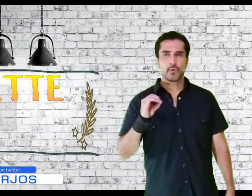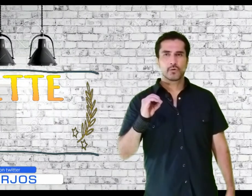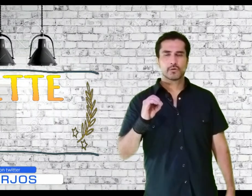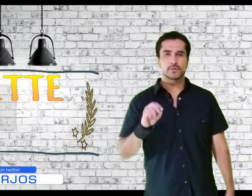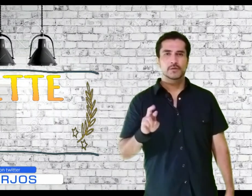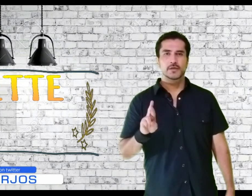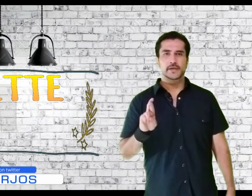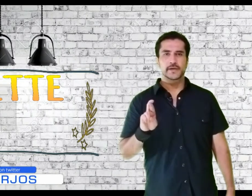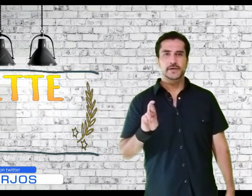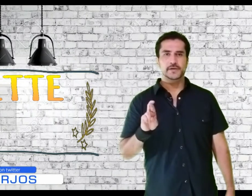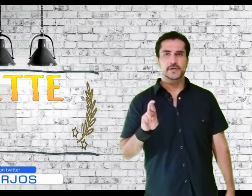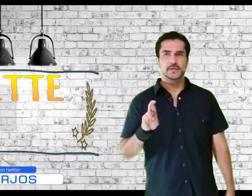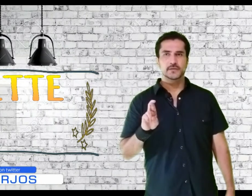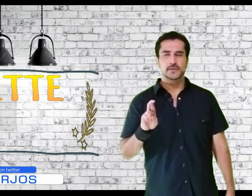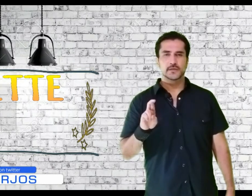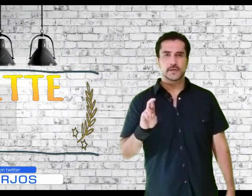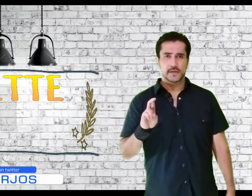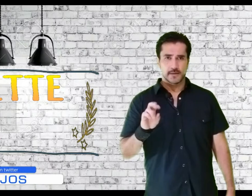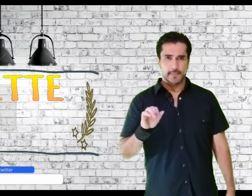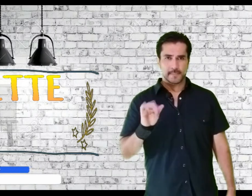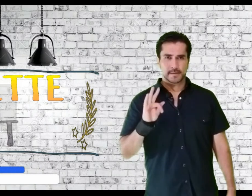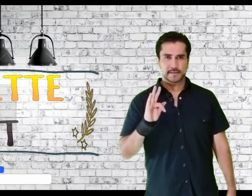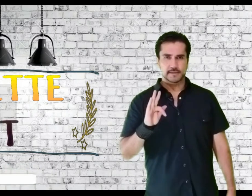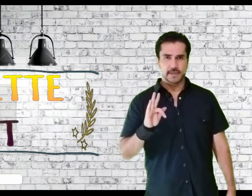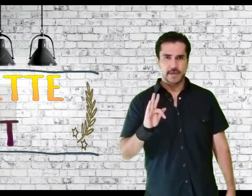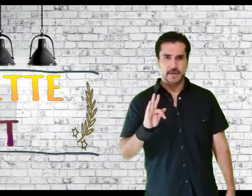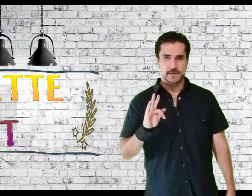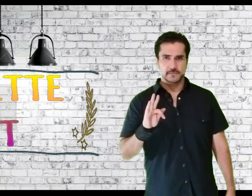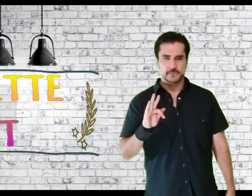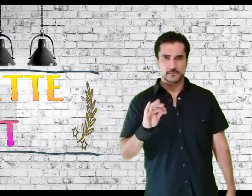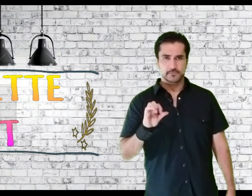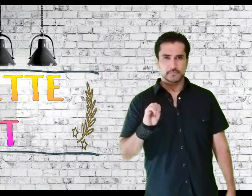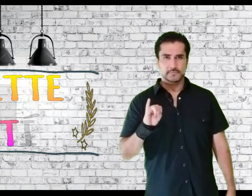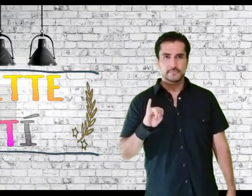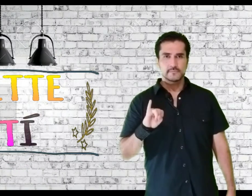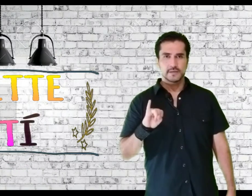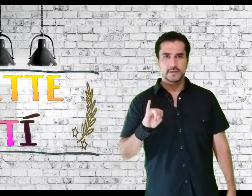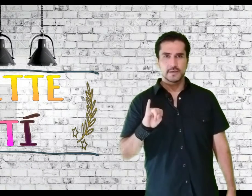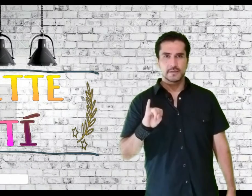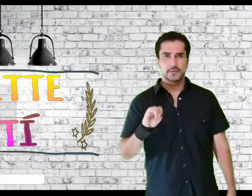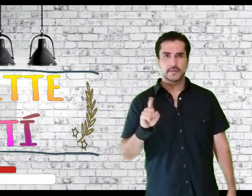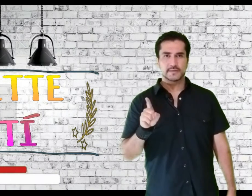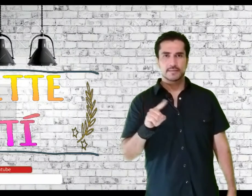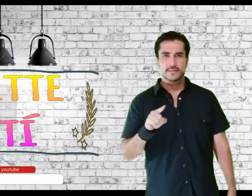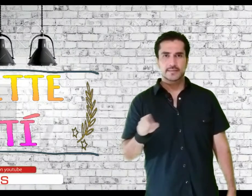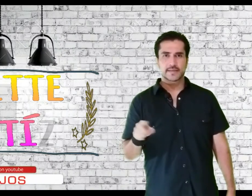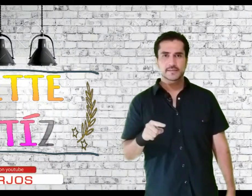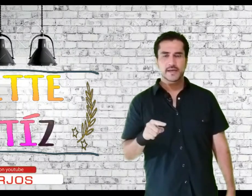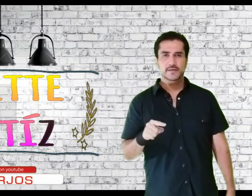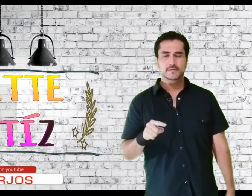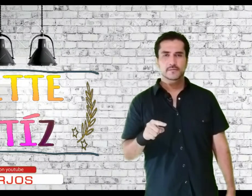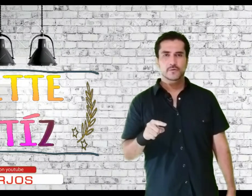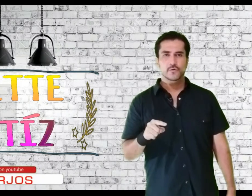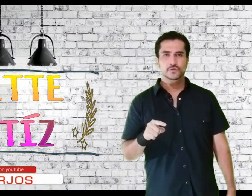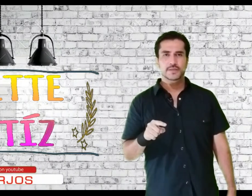O, R, T, I, Z,